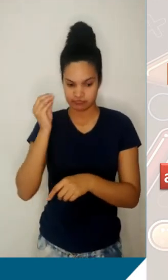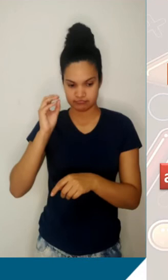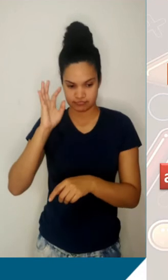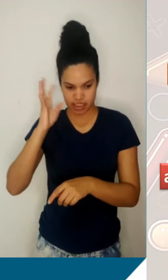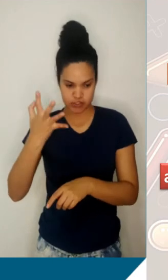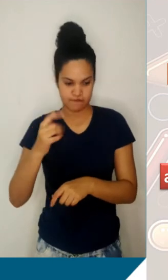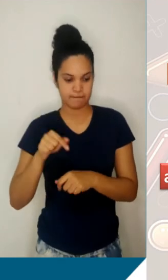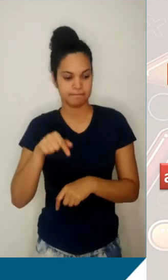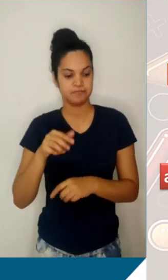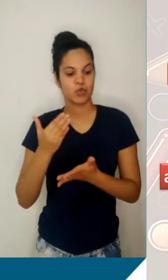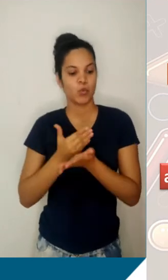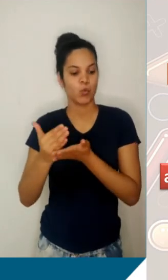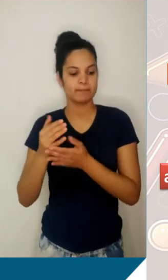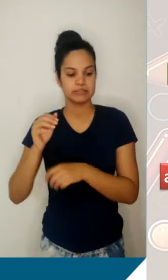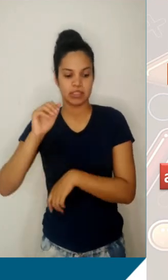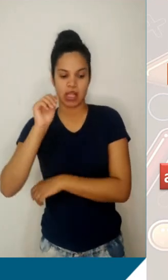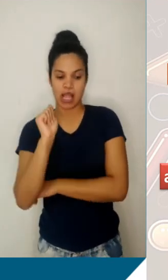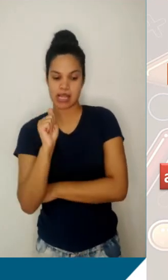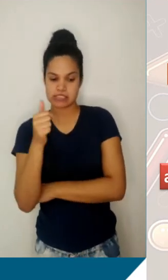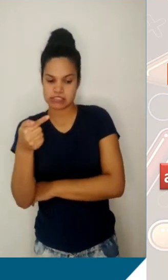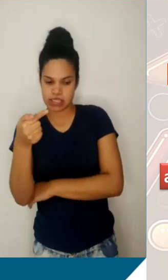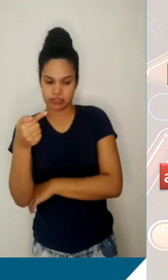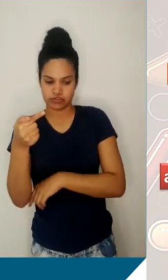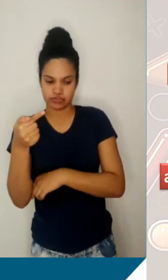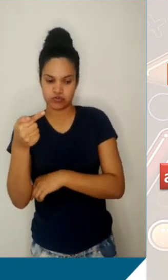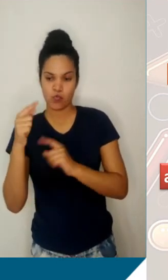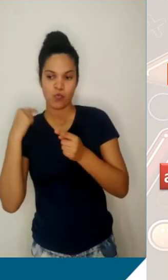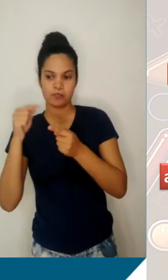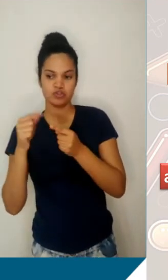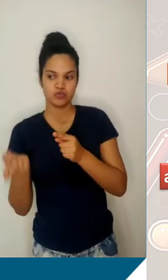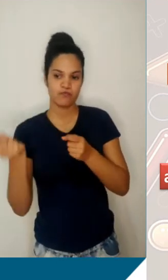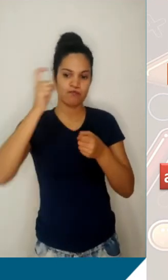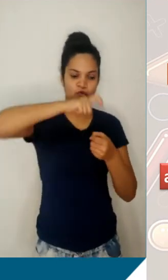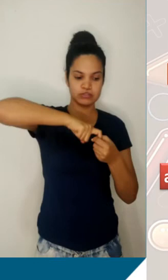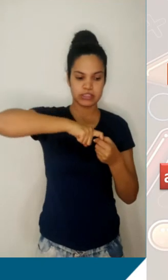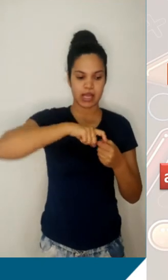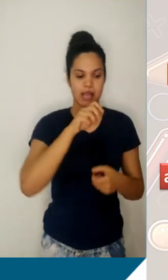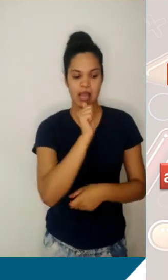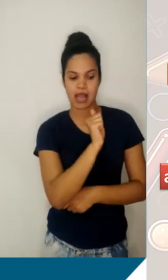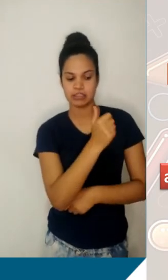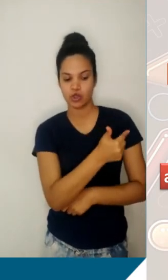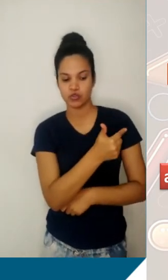Partindo do termo de posição 7, com o objetivo de chegar ao termo de posição 2.